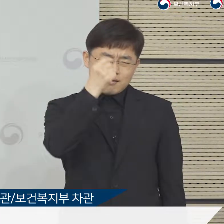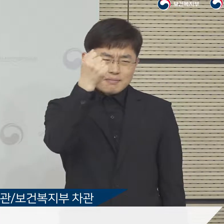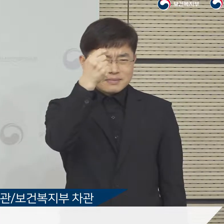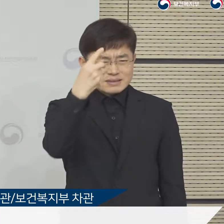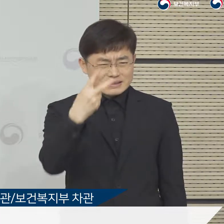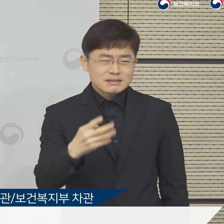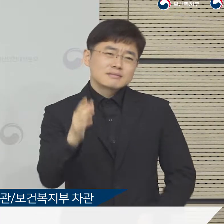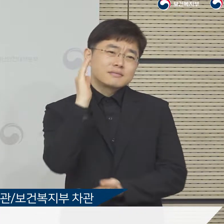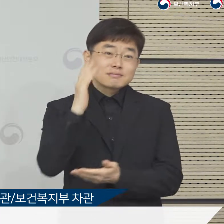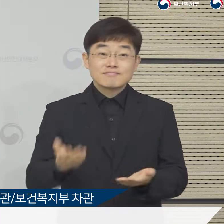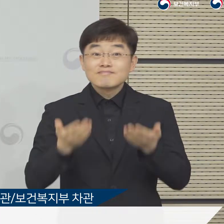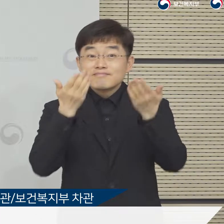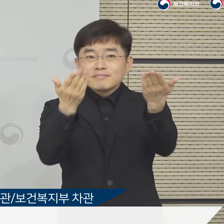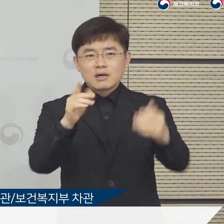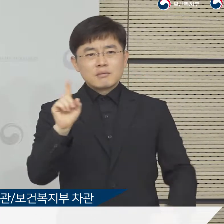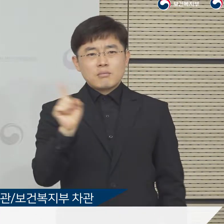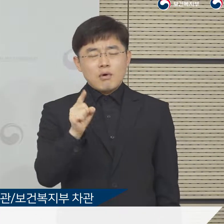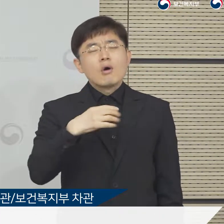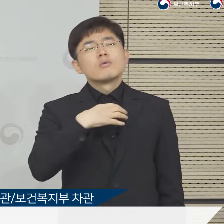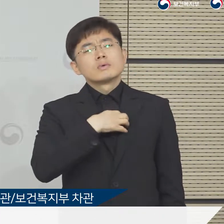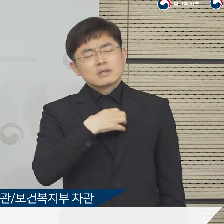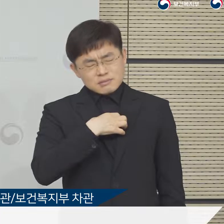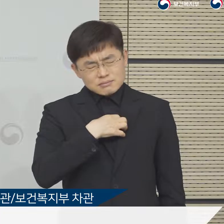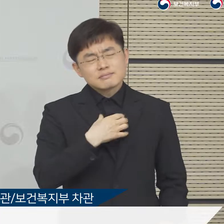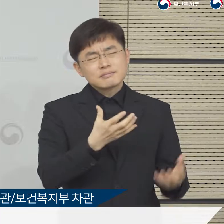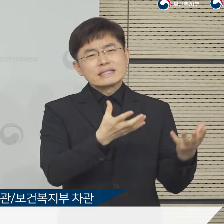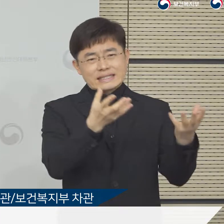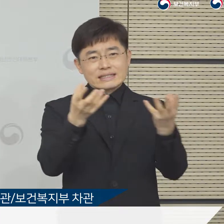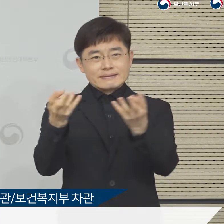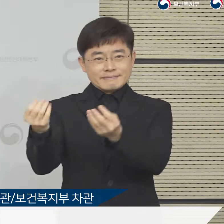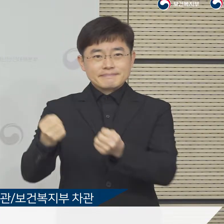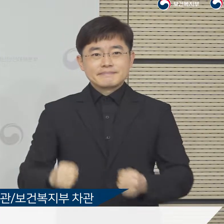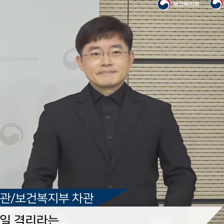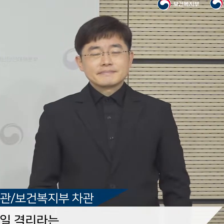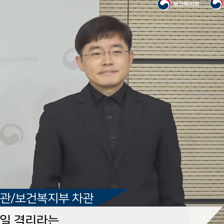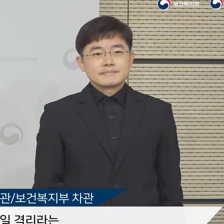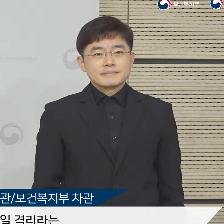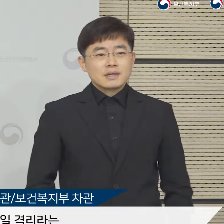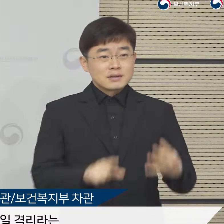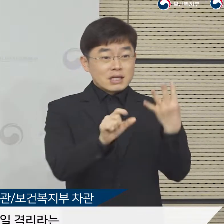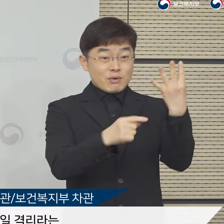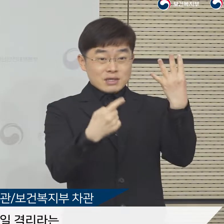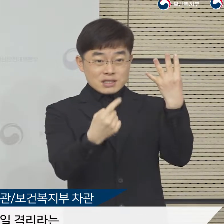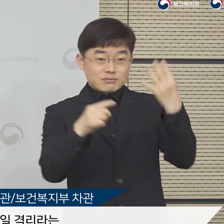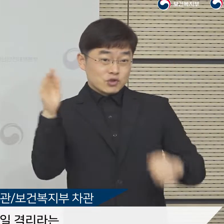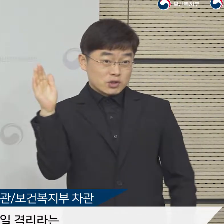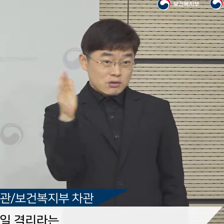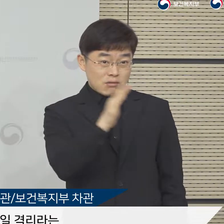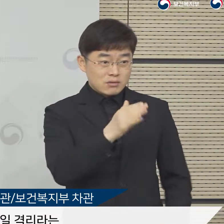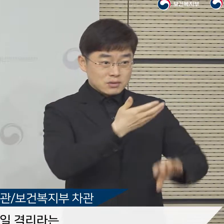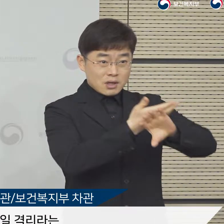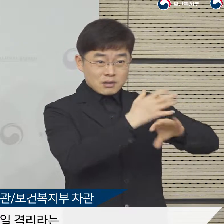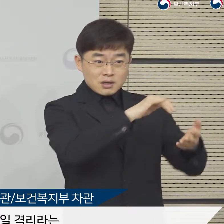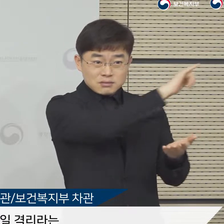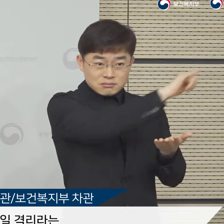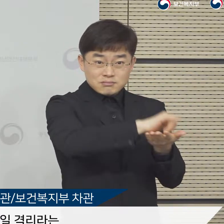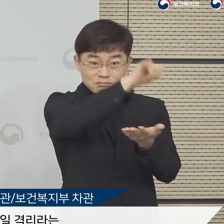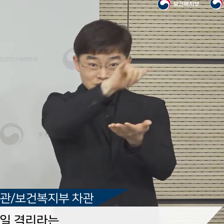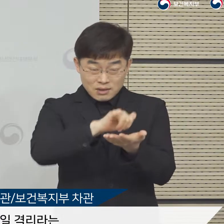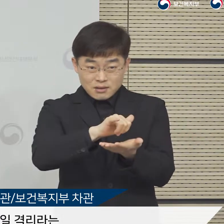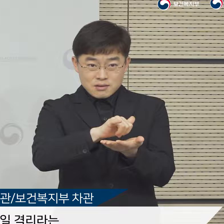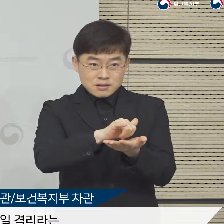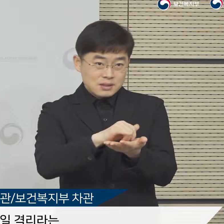같이 아직 위험 요인은 여전히 남아 있습니다. 4월 1일부터 모든 해외 입국자에